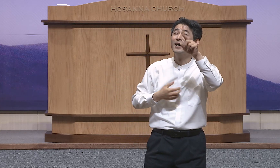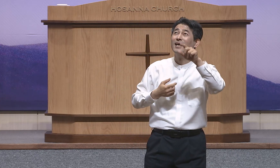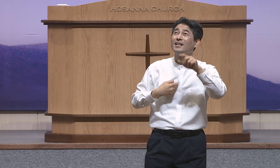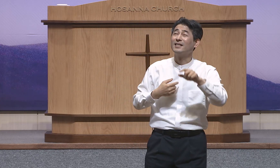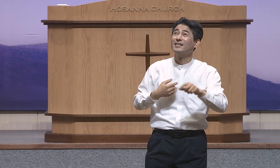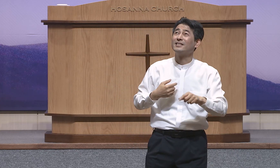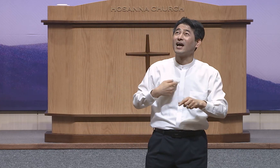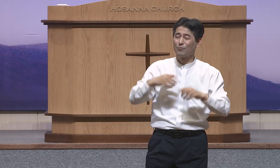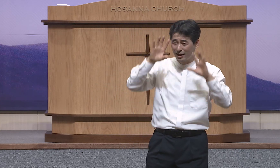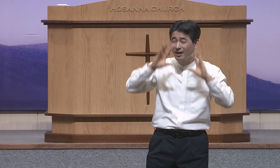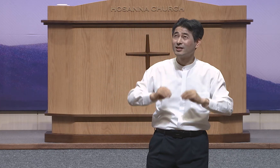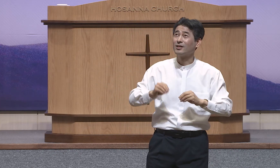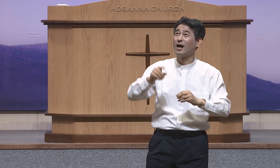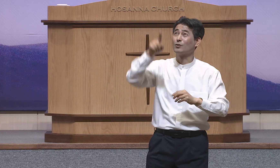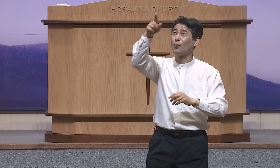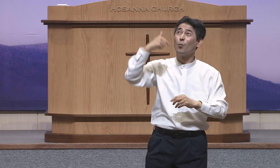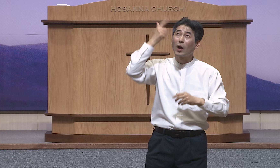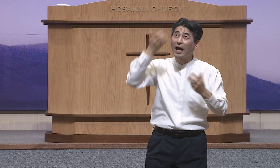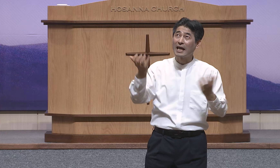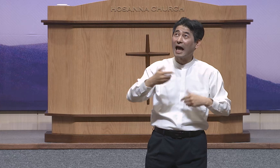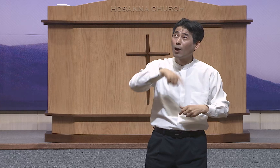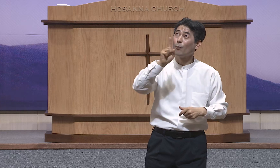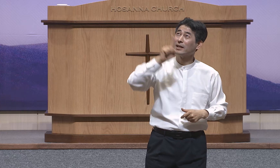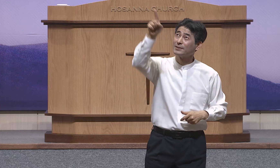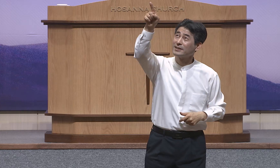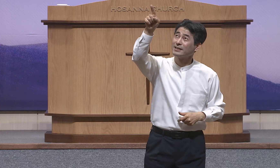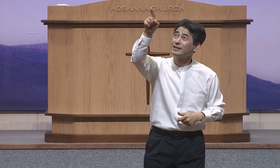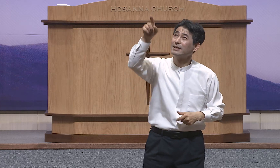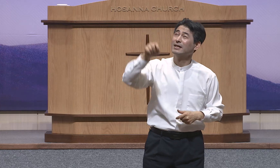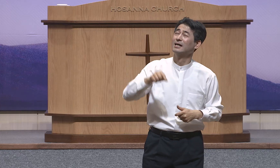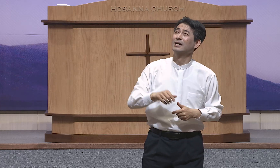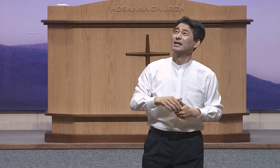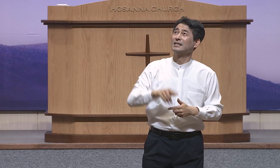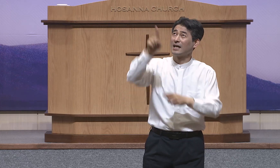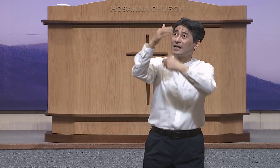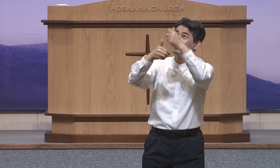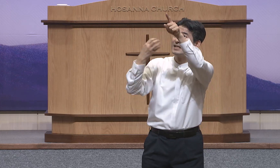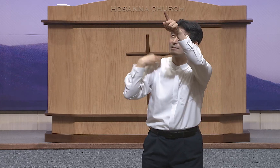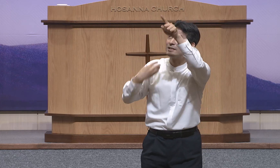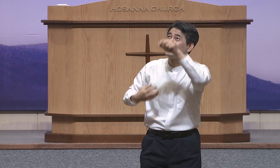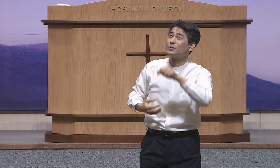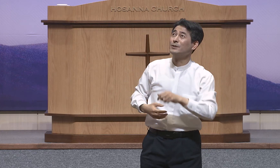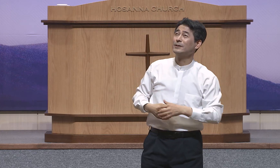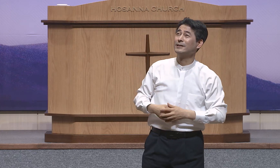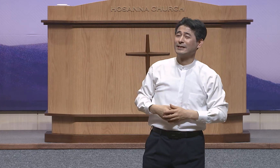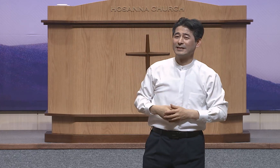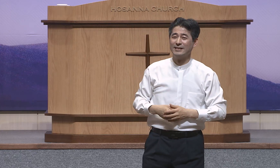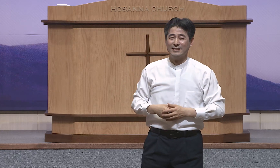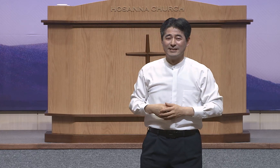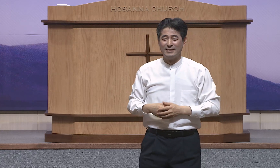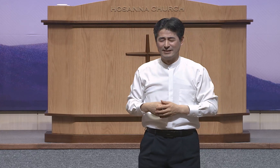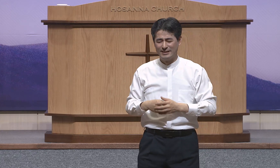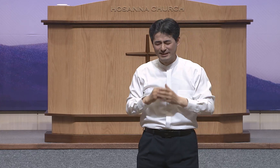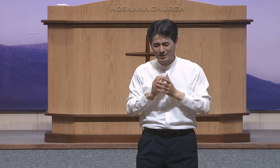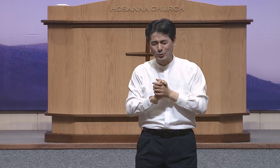아시죠? 제 병 낫게 하셨고 저를 신학의 길로 가시라고 했기